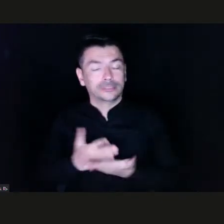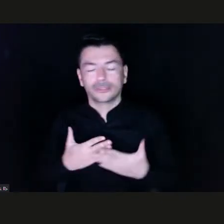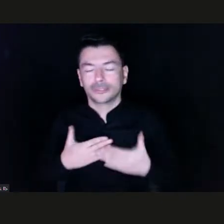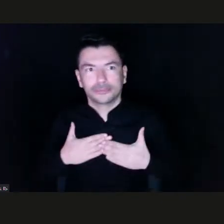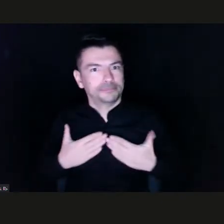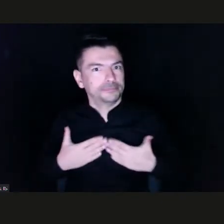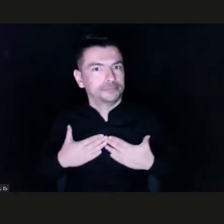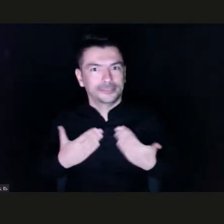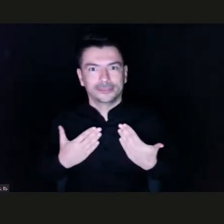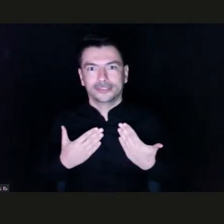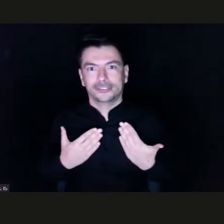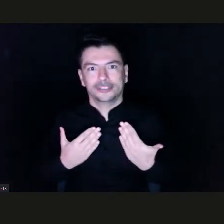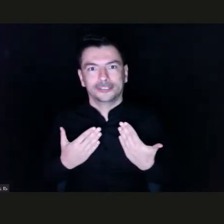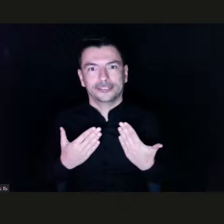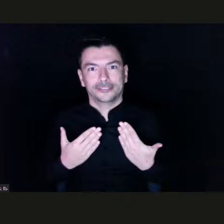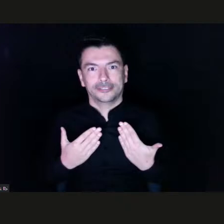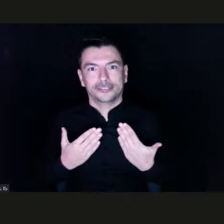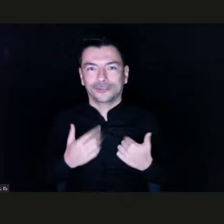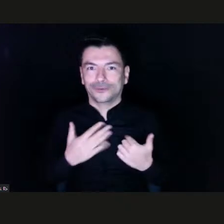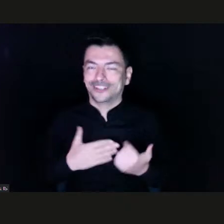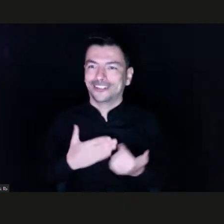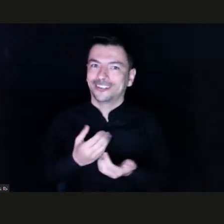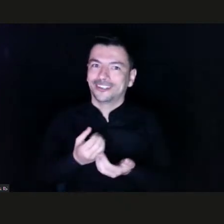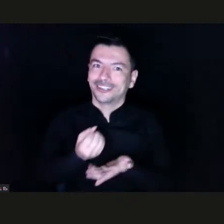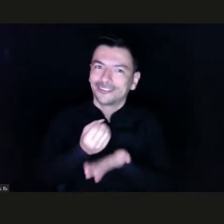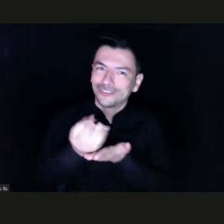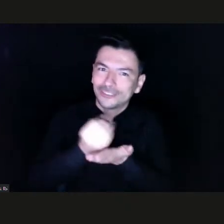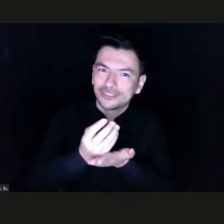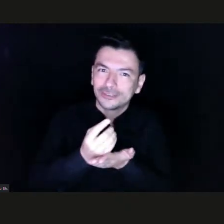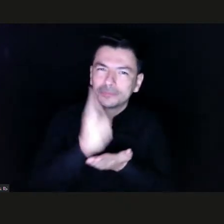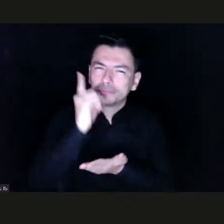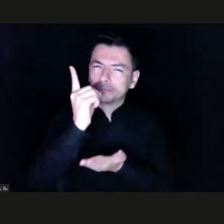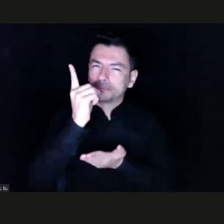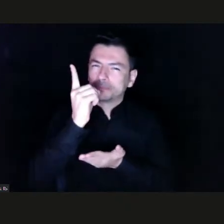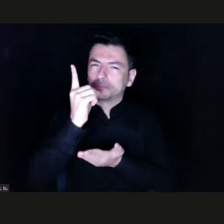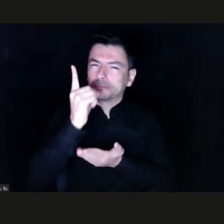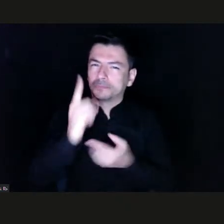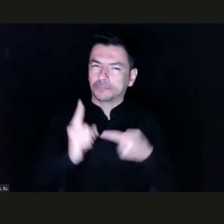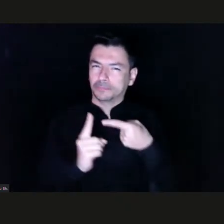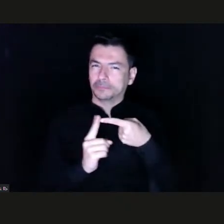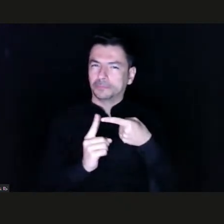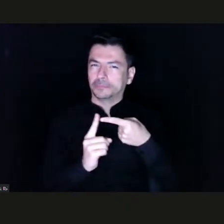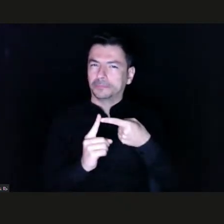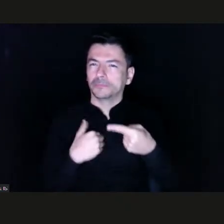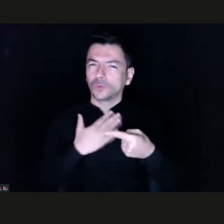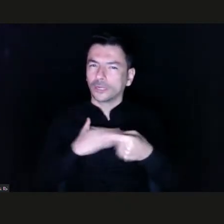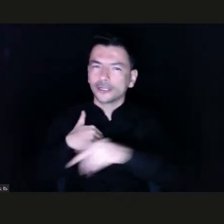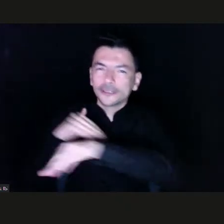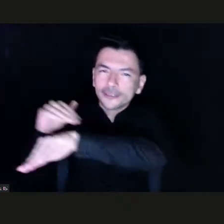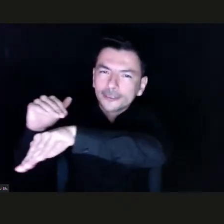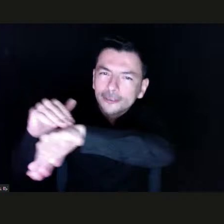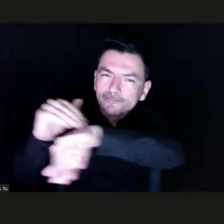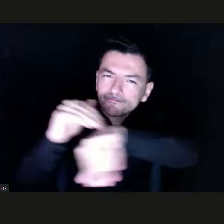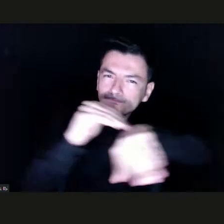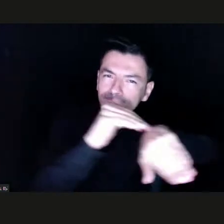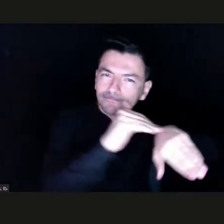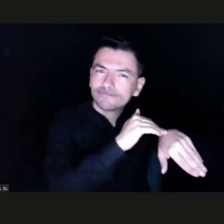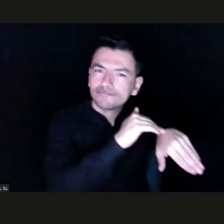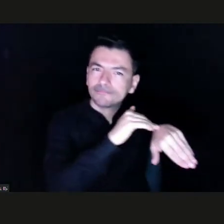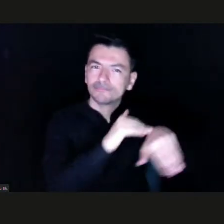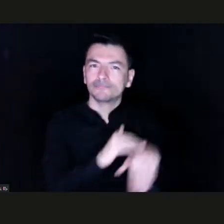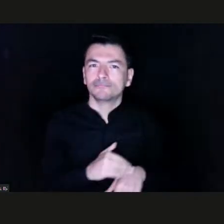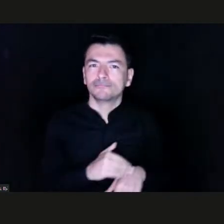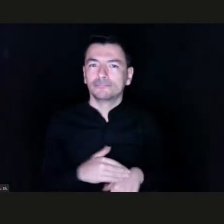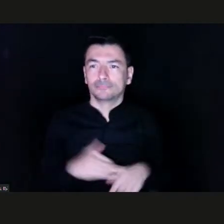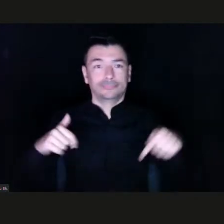plantear que, en primer lugar, creemos que este tema es de especial importancia y urgencia para América